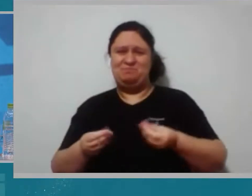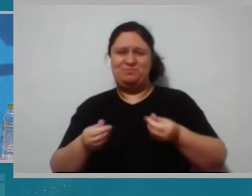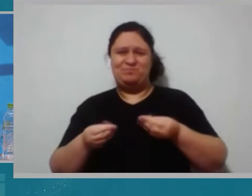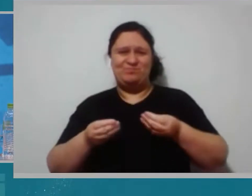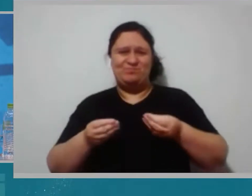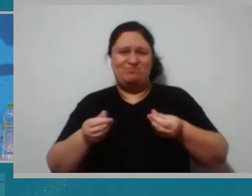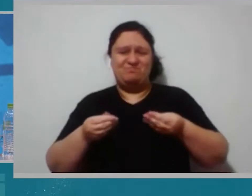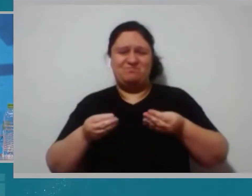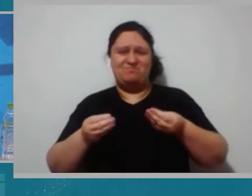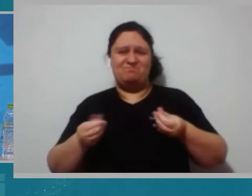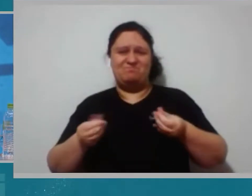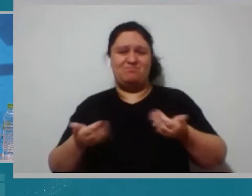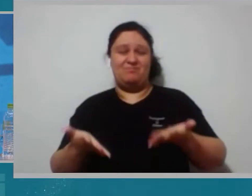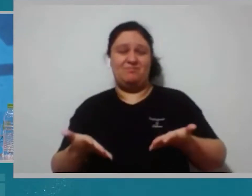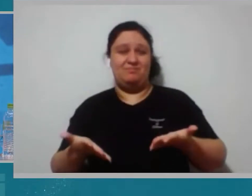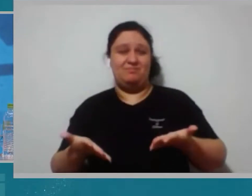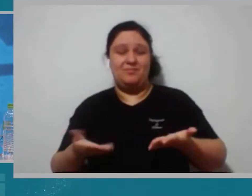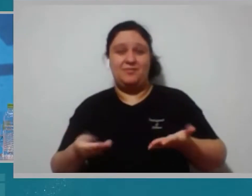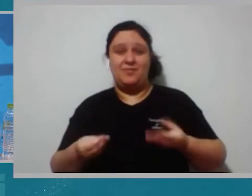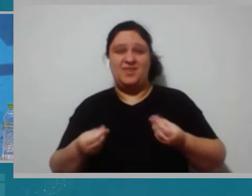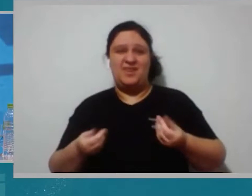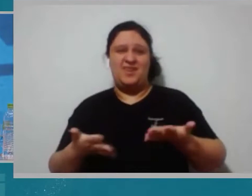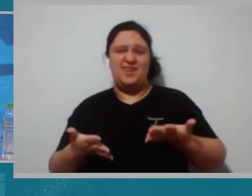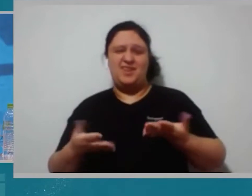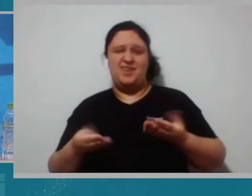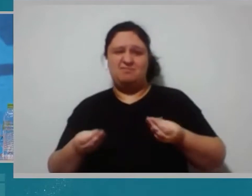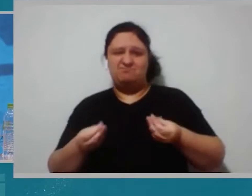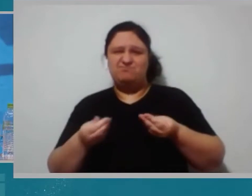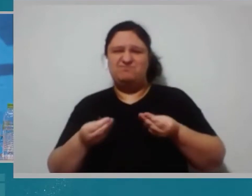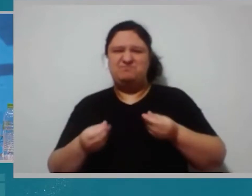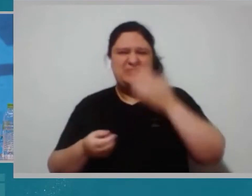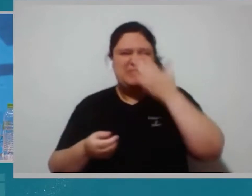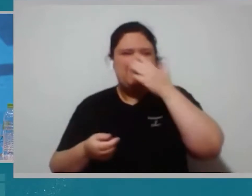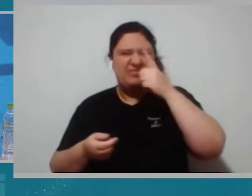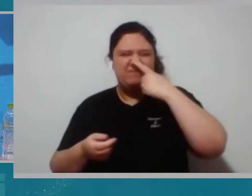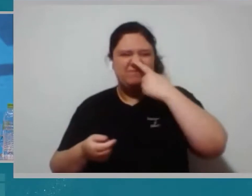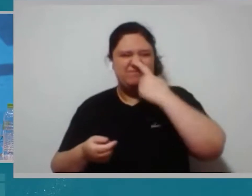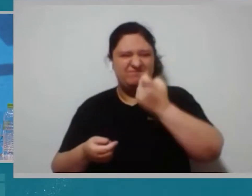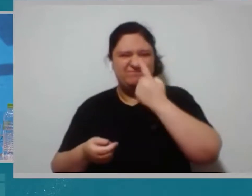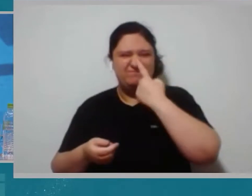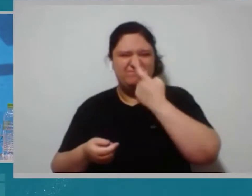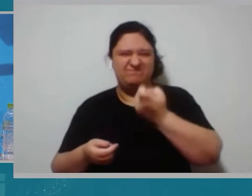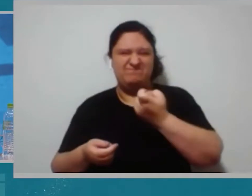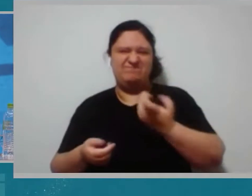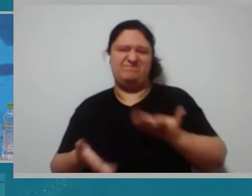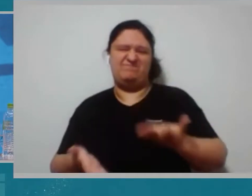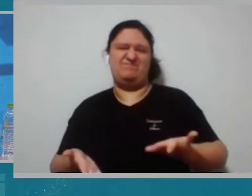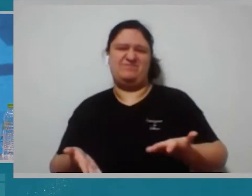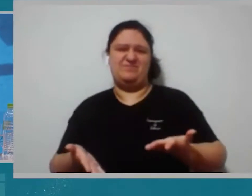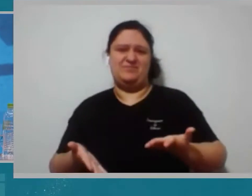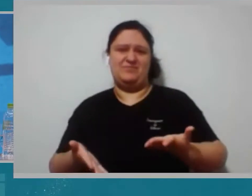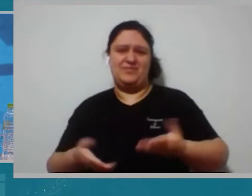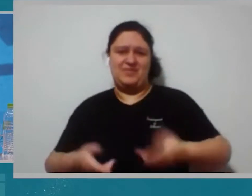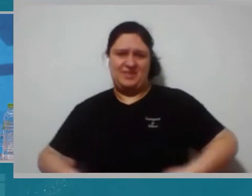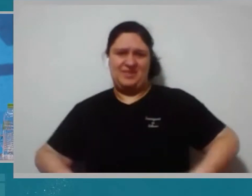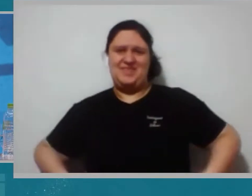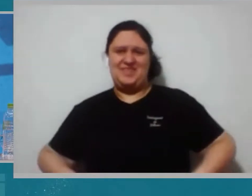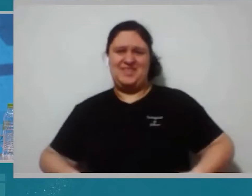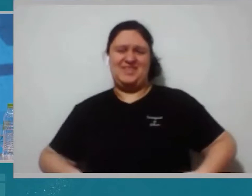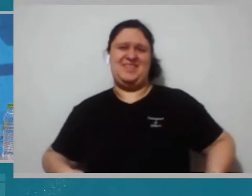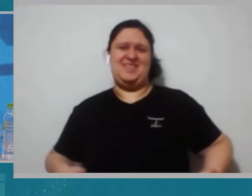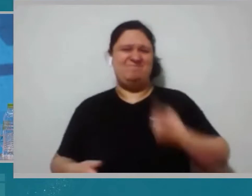de camelo, coisa ainda cheira mal, né? E cinto de couro. Isso é